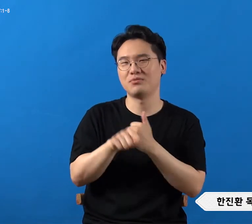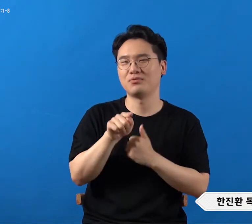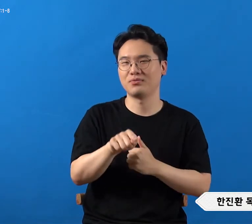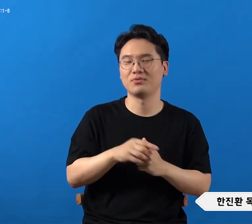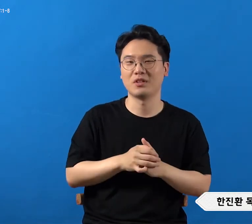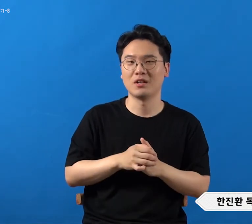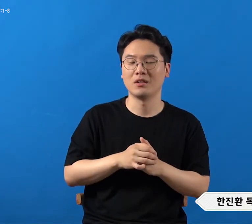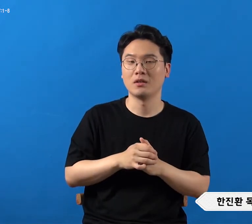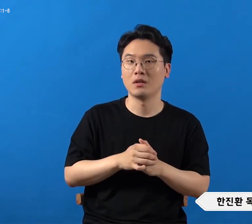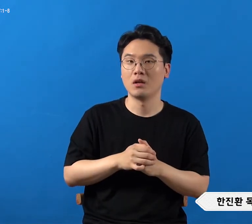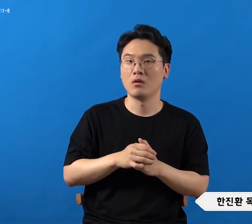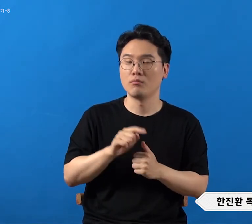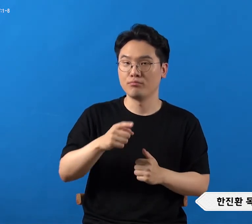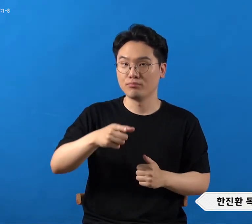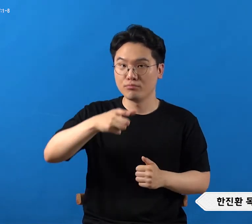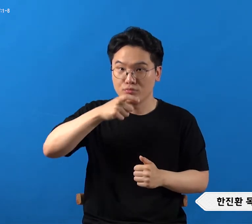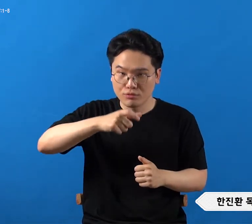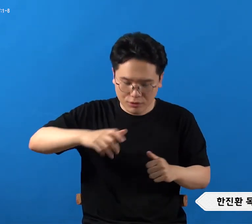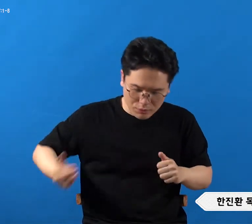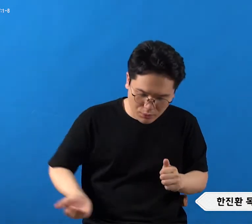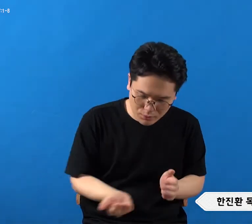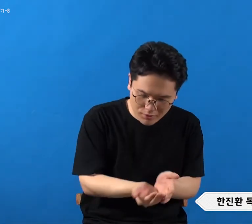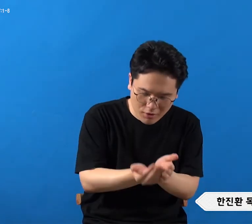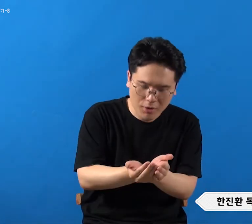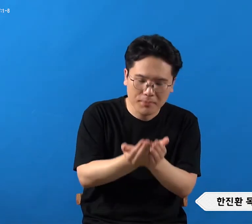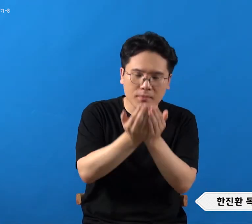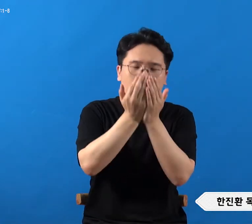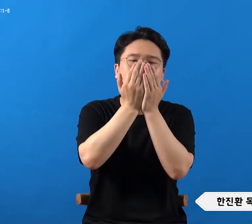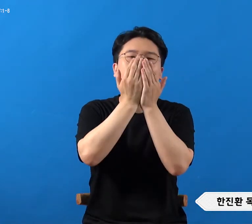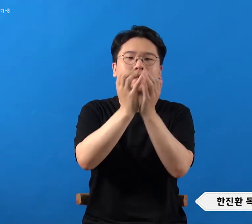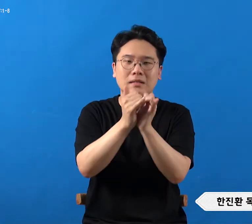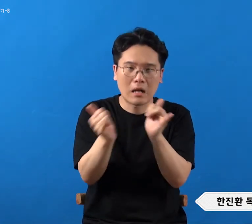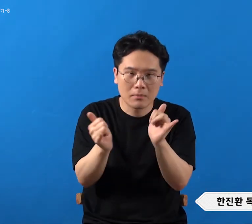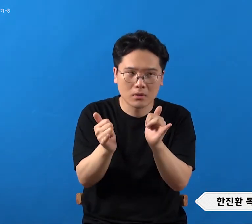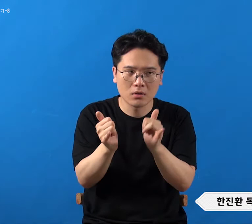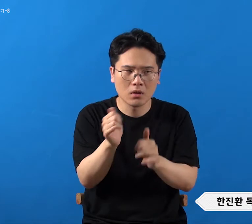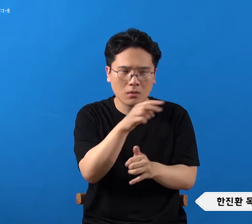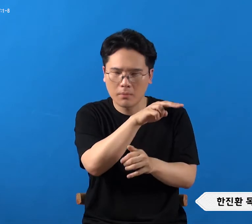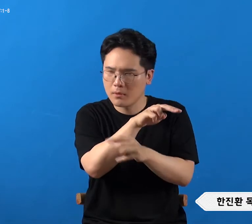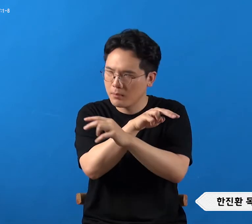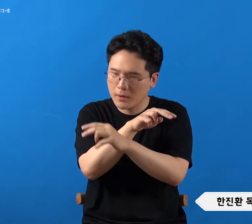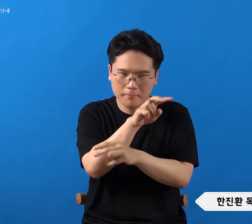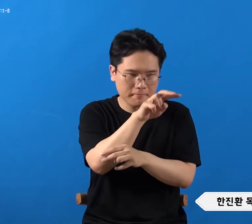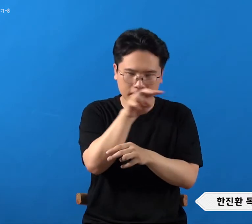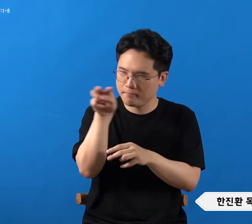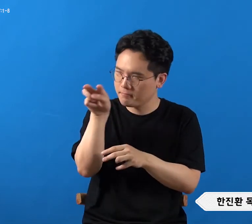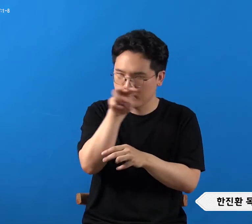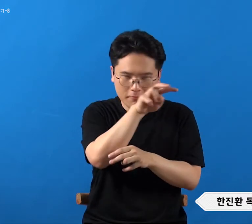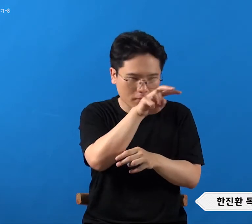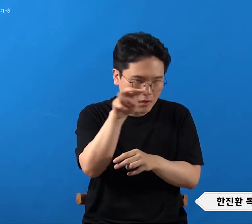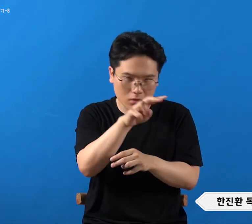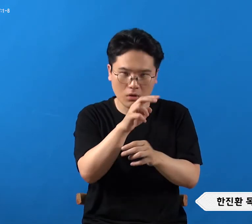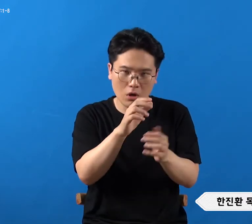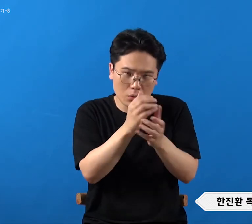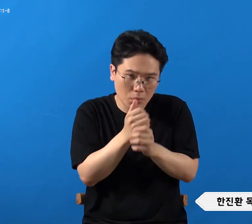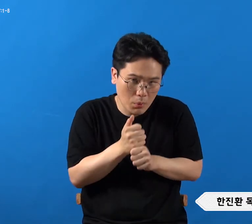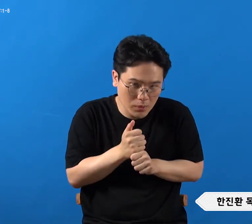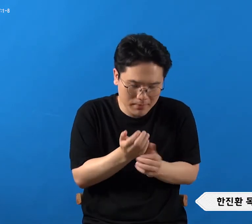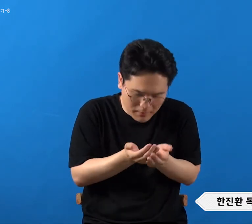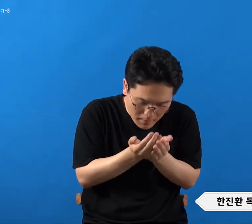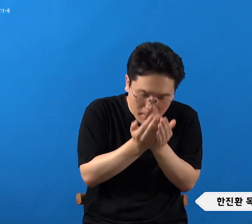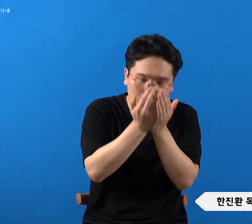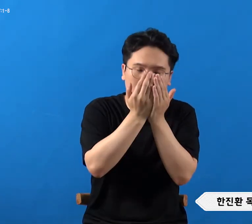물을 손으로 떠서 마시는 사람은 침착하게 좌우 경계를 하면서 마시니까 그건 싸울 준비가